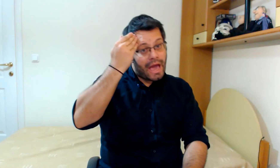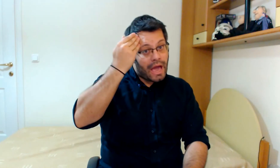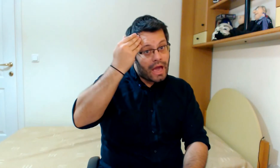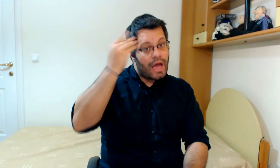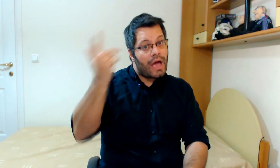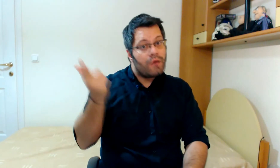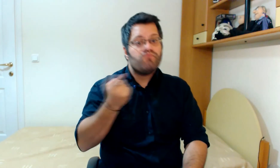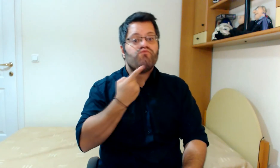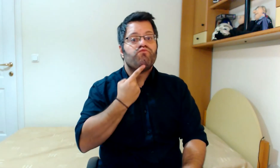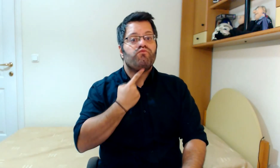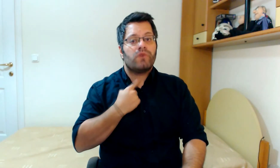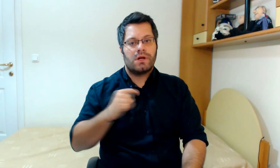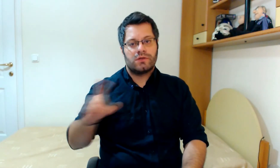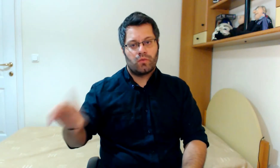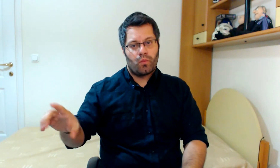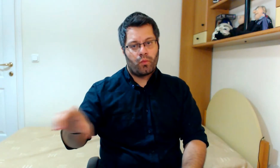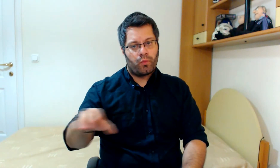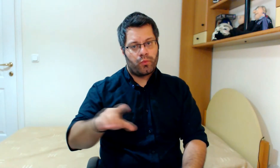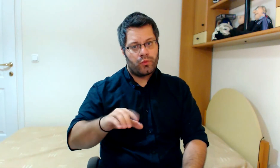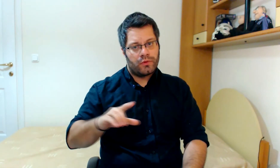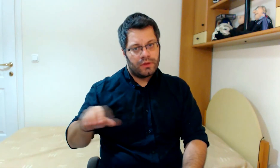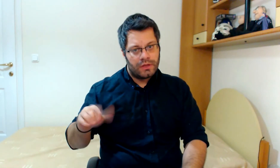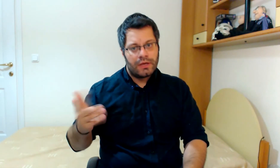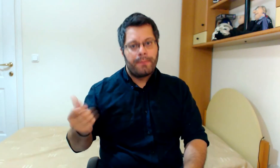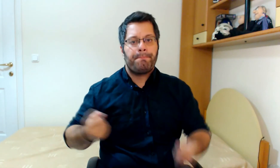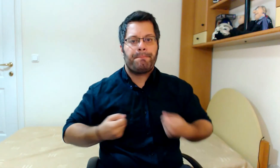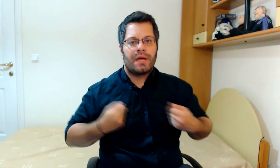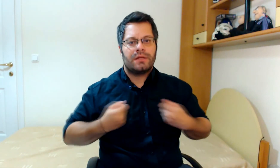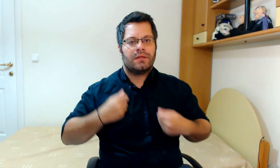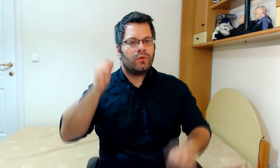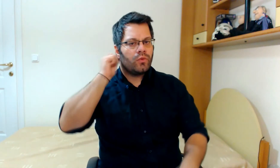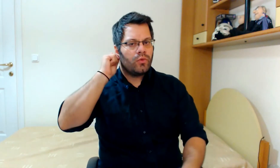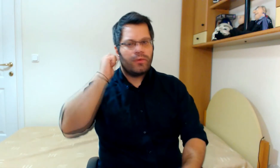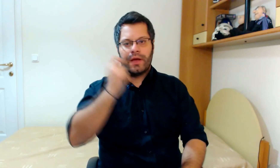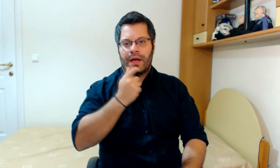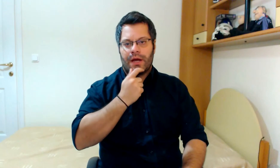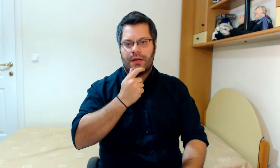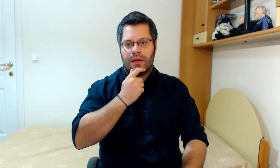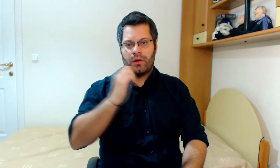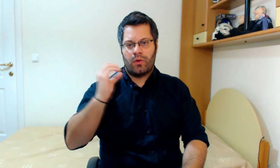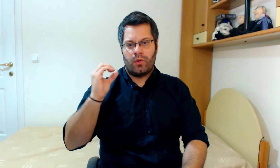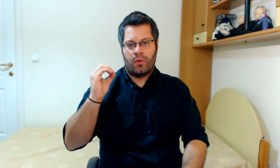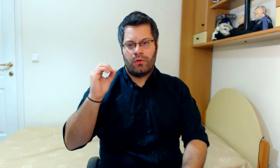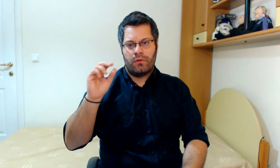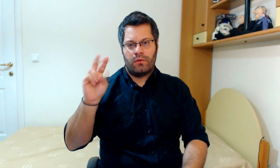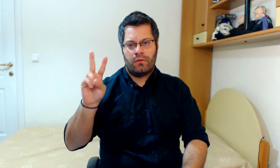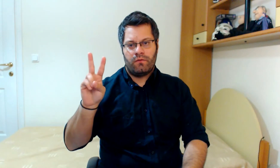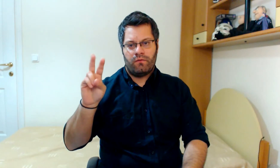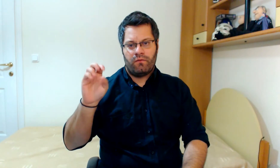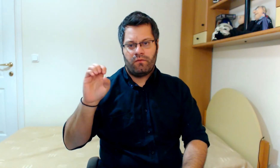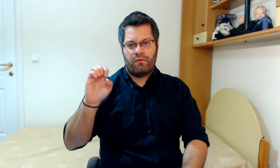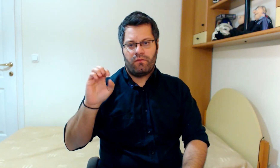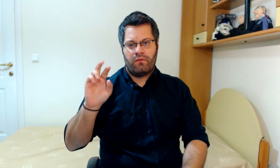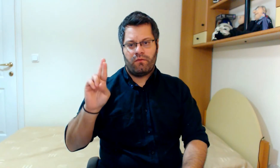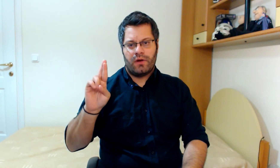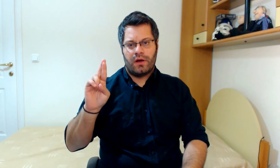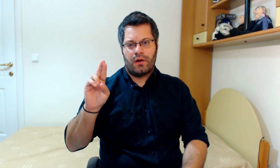η τιμή του, αλλά μου άρεσε το ποντίκι. Αλλά και τη σύνδεση που έκανε το Overwatch από